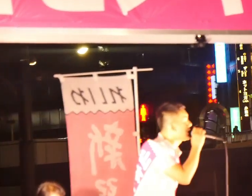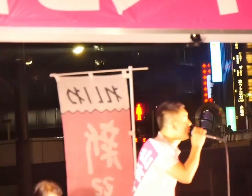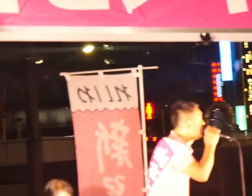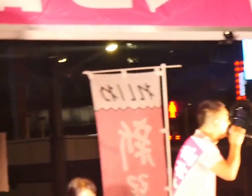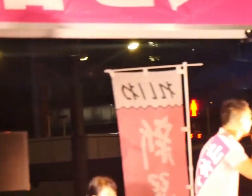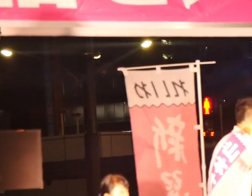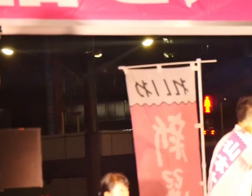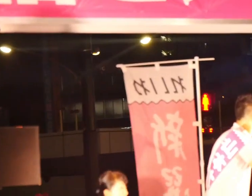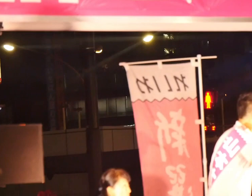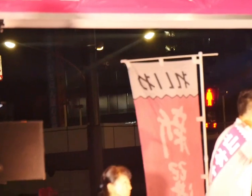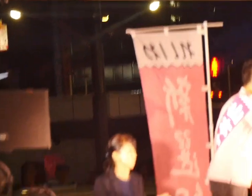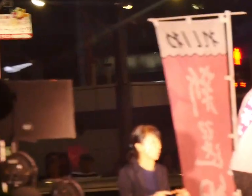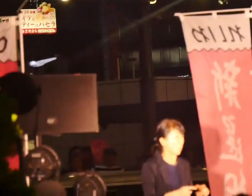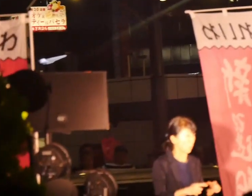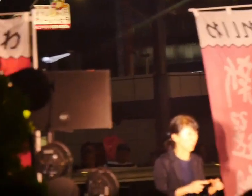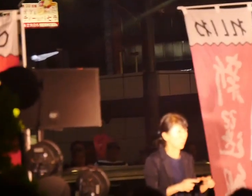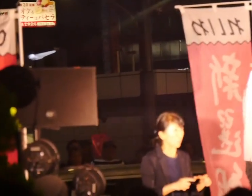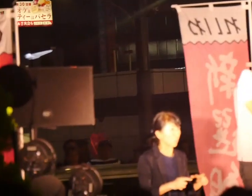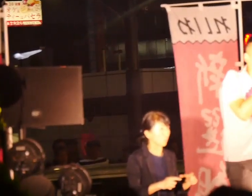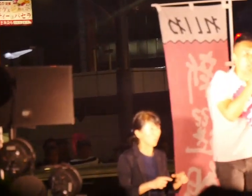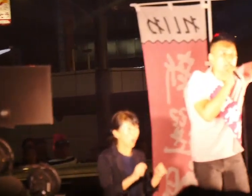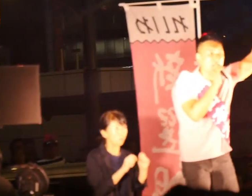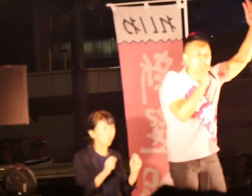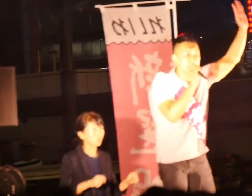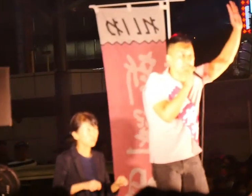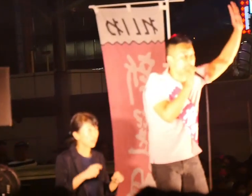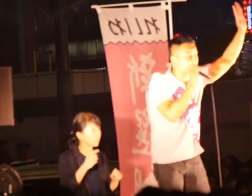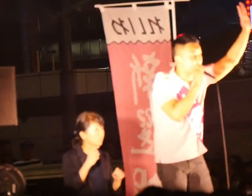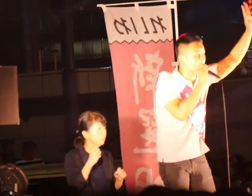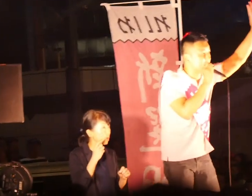少子化を問題と思わない人いますか？